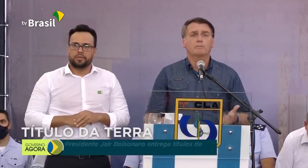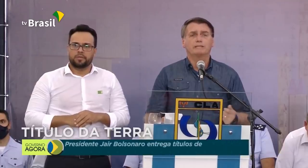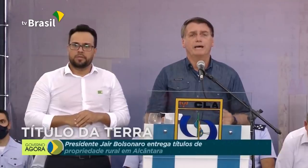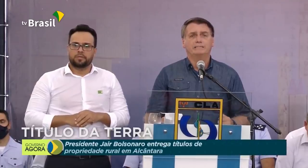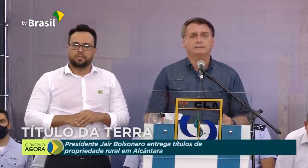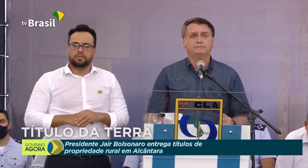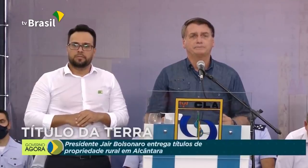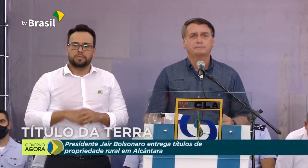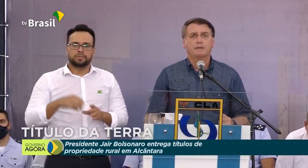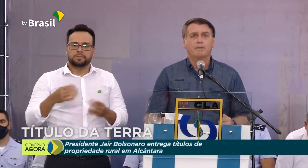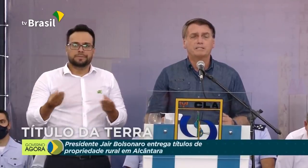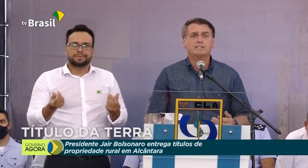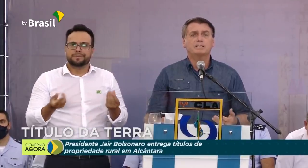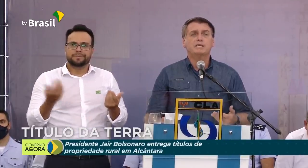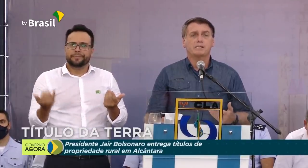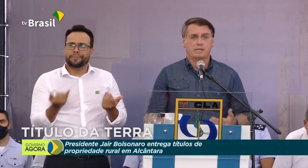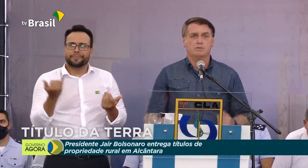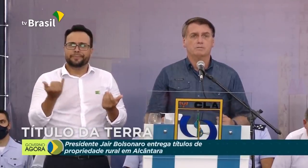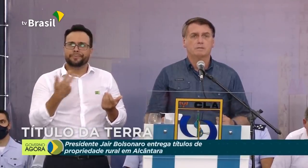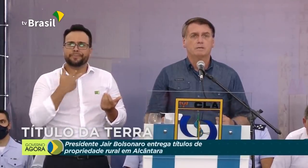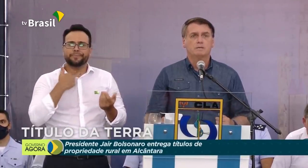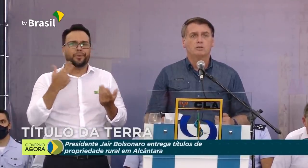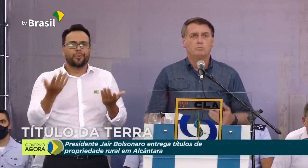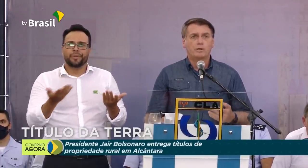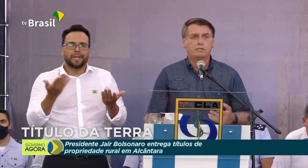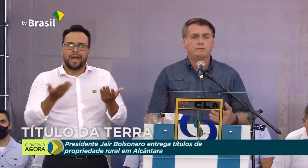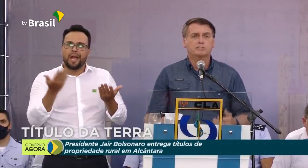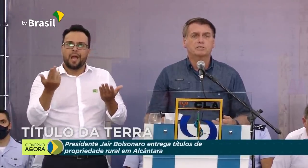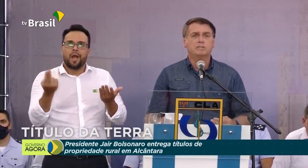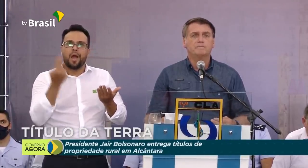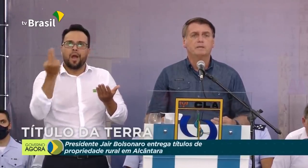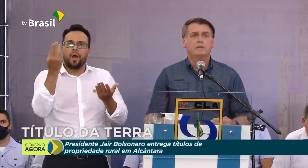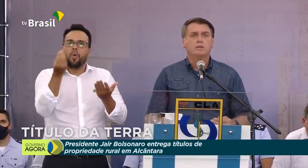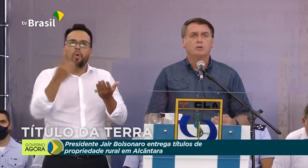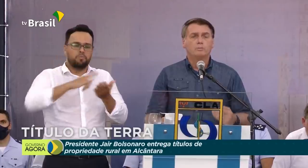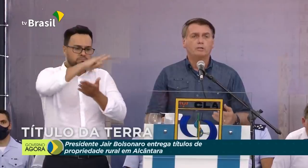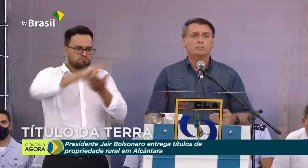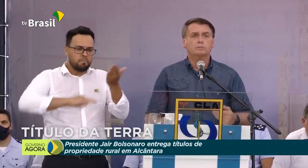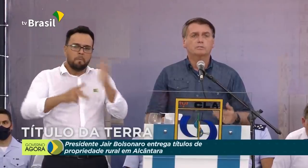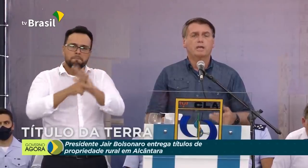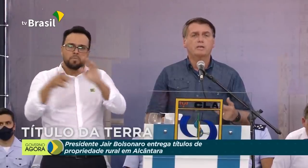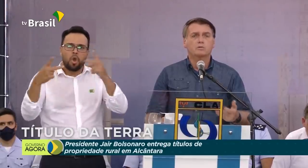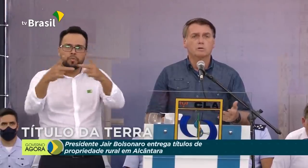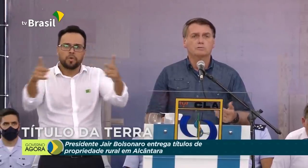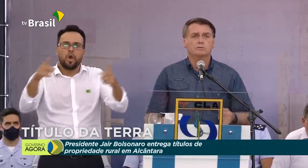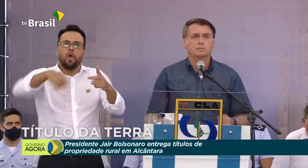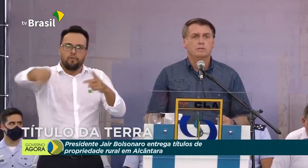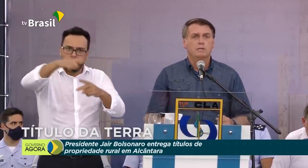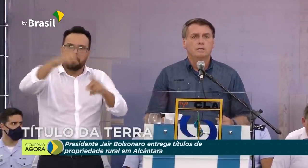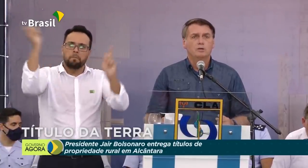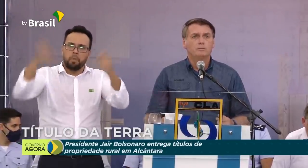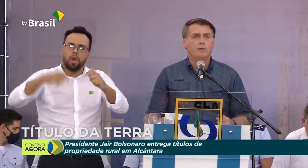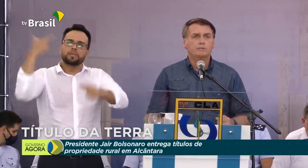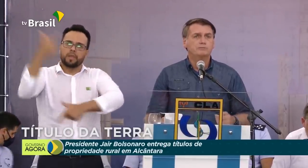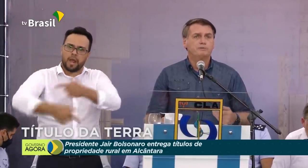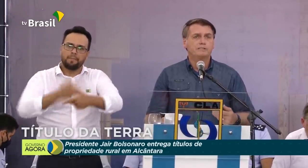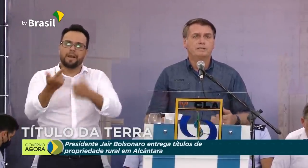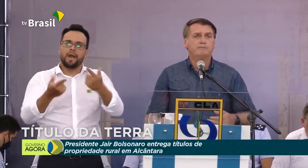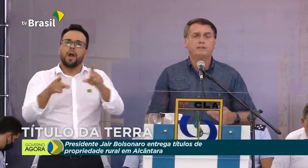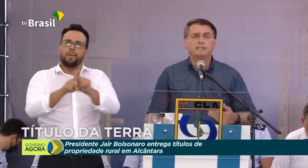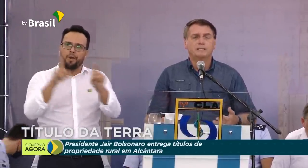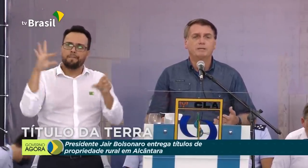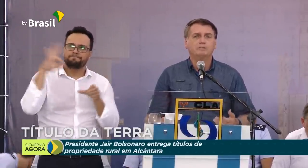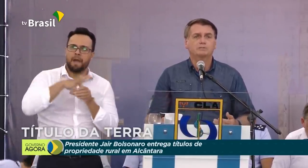de propriedade para dizer que é seu. Eu posso investir, eu posso buscar recursos, eu posso